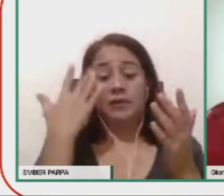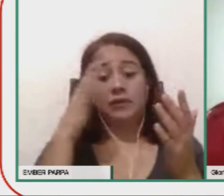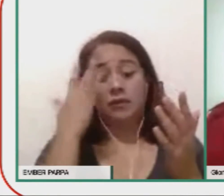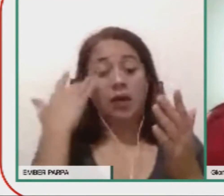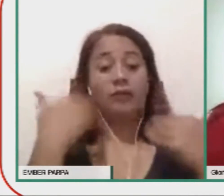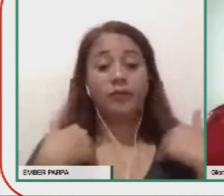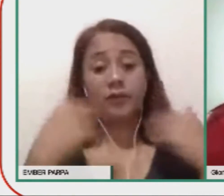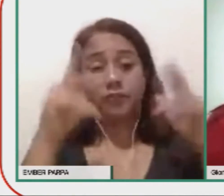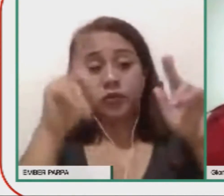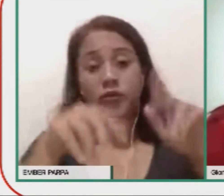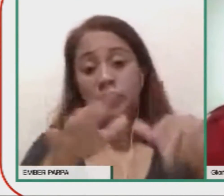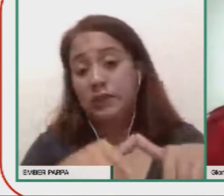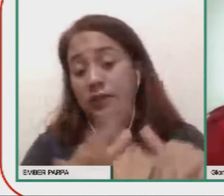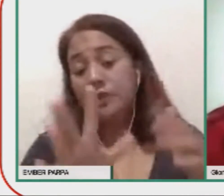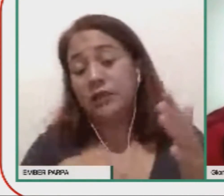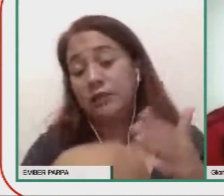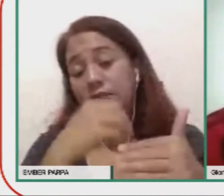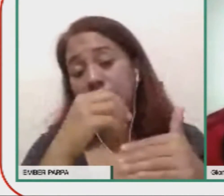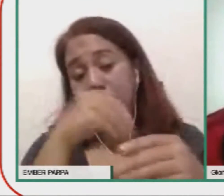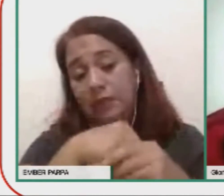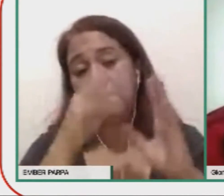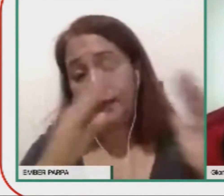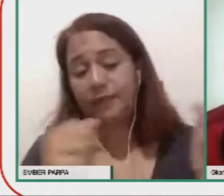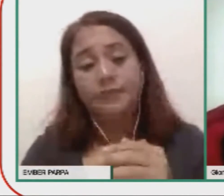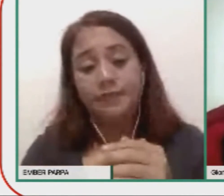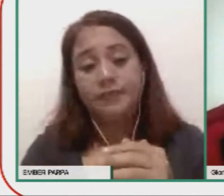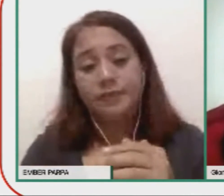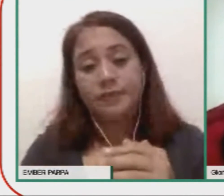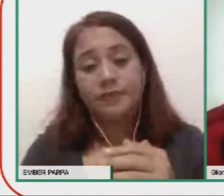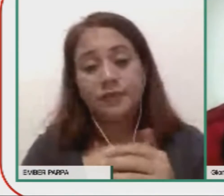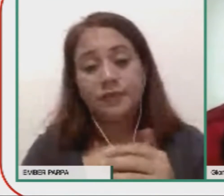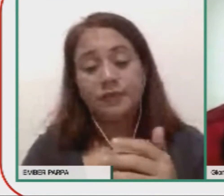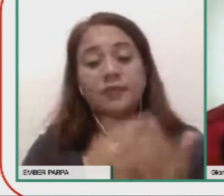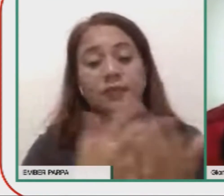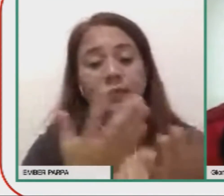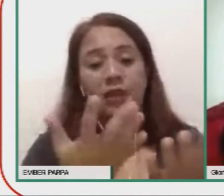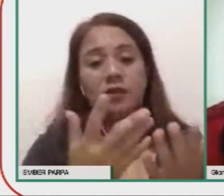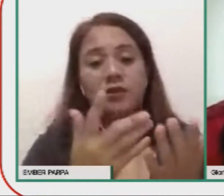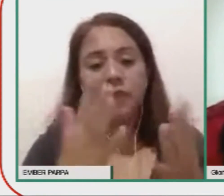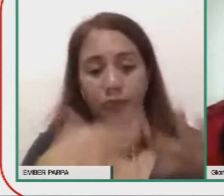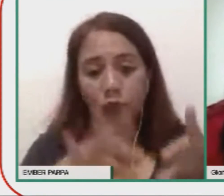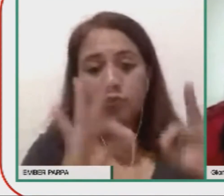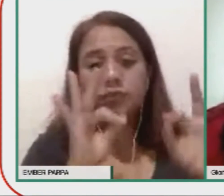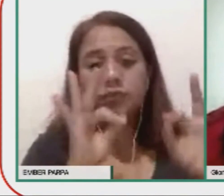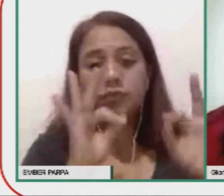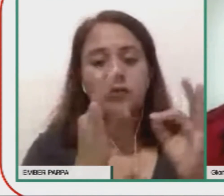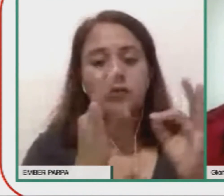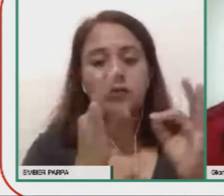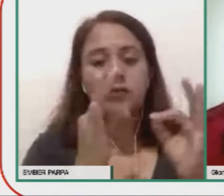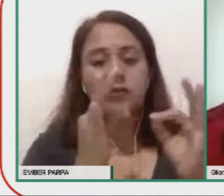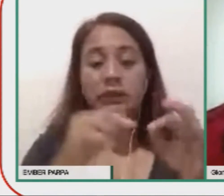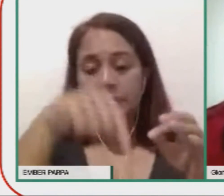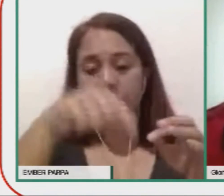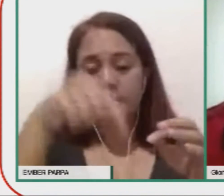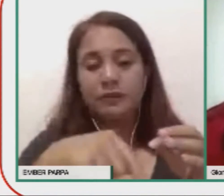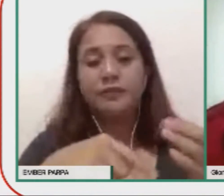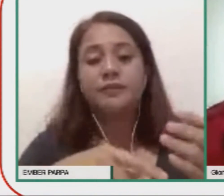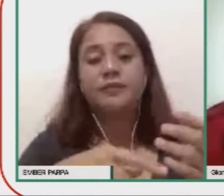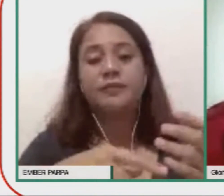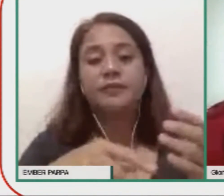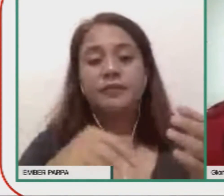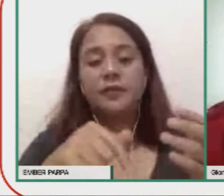sa loob ng tahanan na to. So napakahalaga po na siguro mas mabuti na dito pa lang sa airtime na to